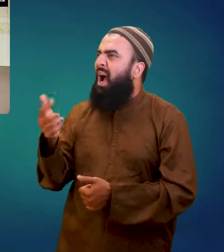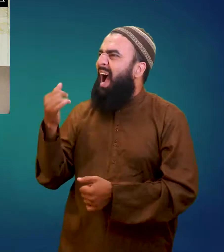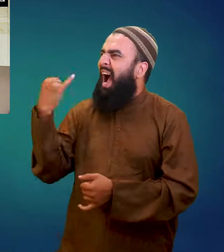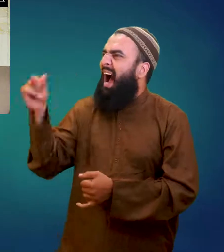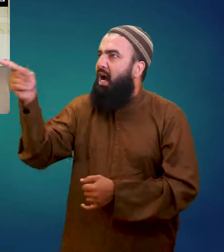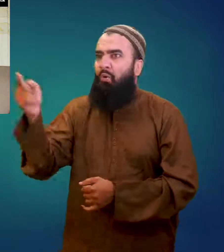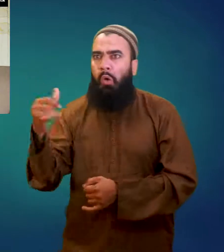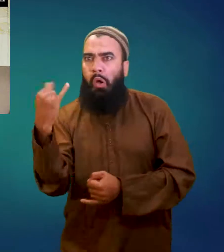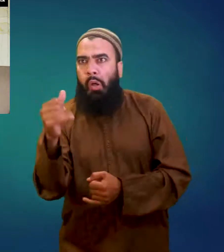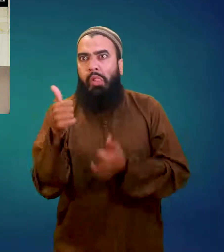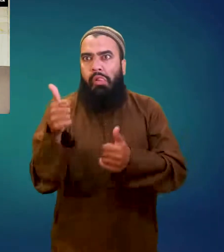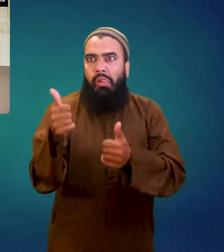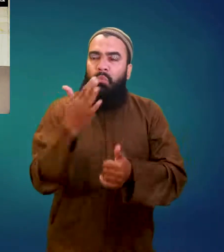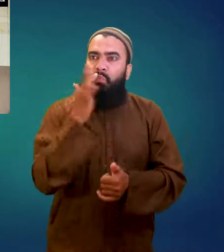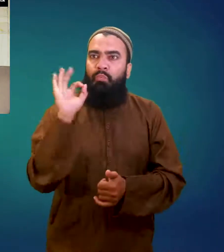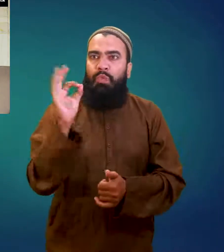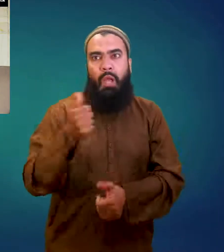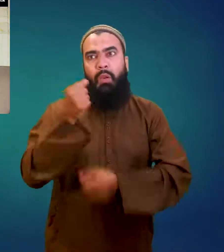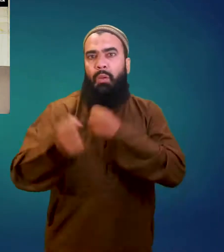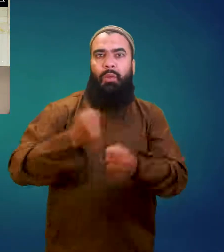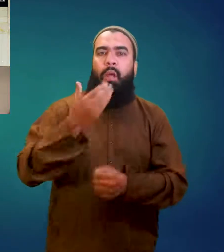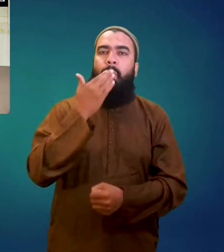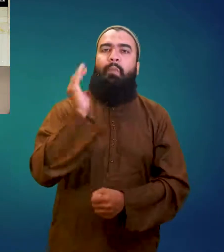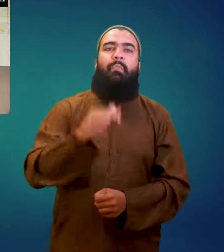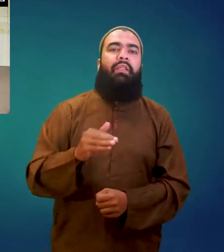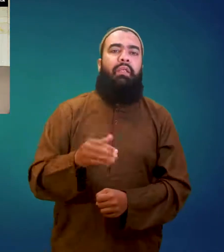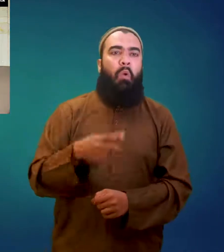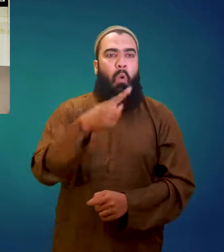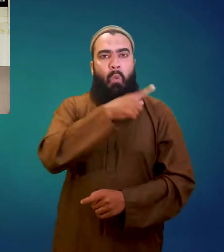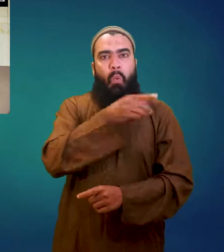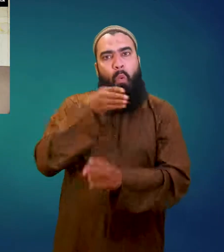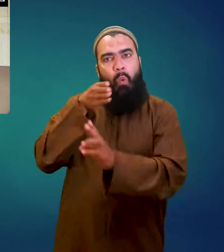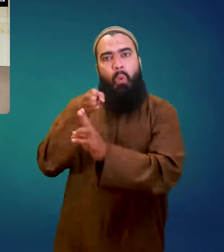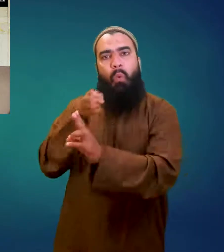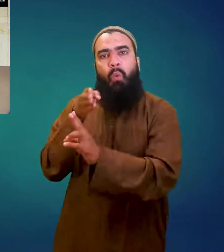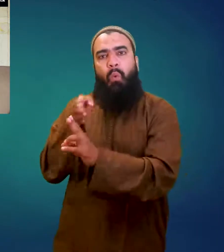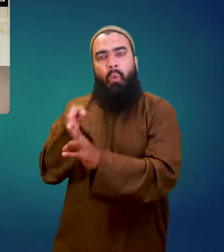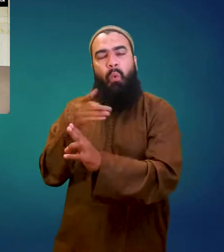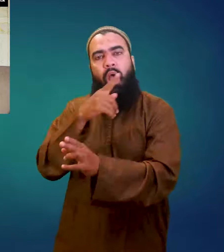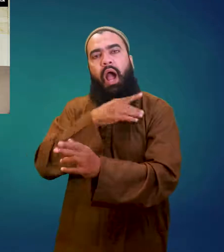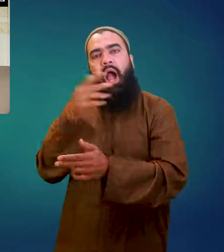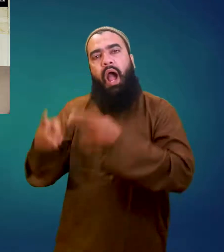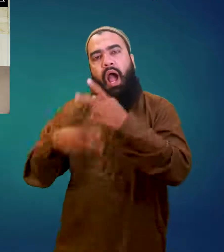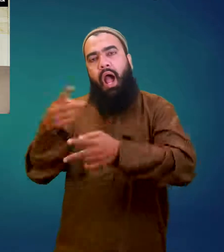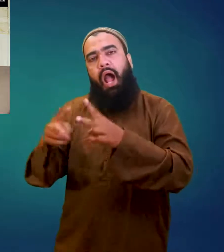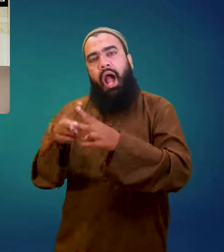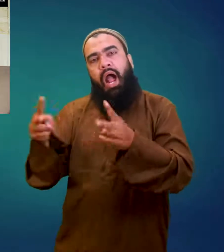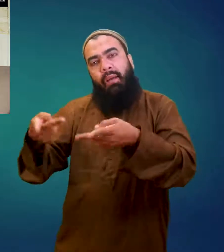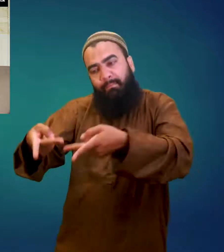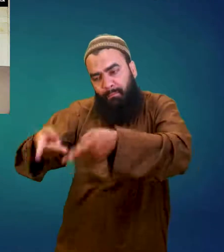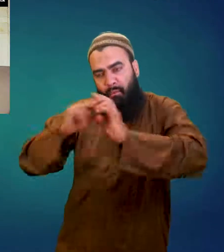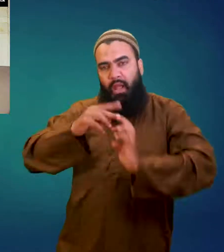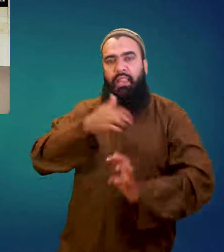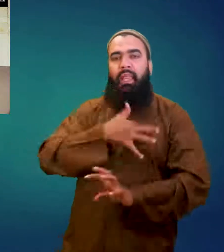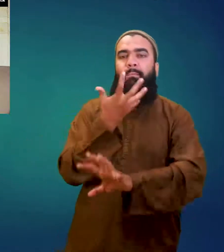ہے۔ بے پرواہی، غفلت اور مسلسل گناہ اس چیز کا باعث بنتے ہیں۔